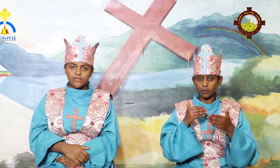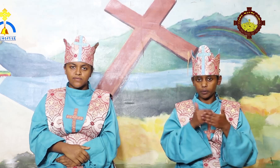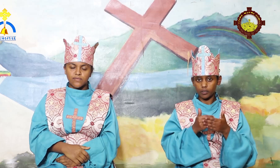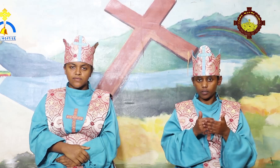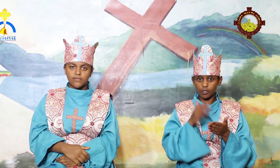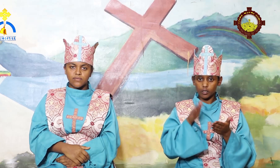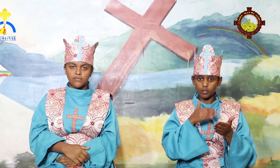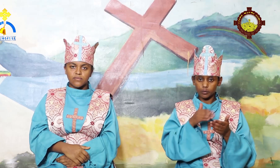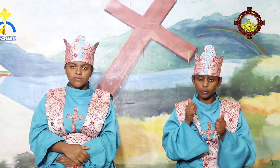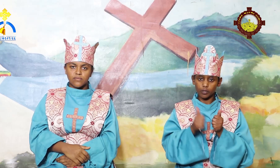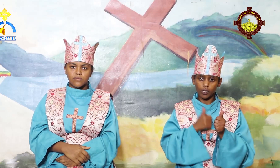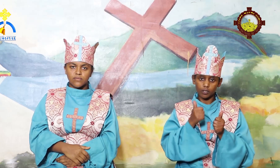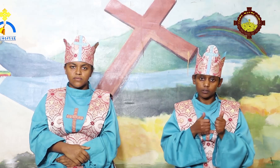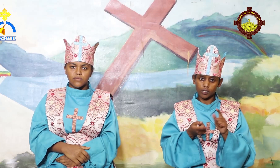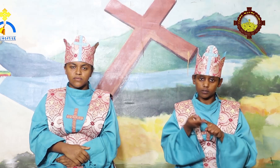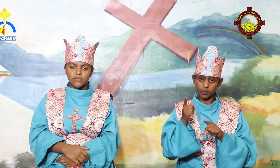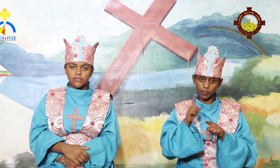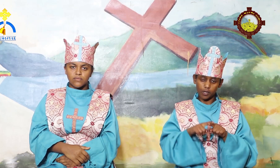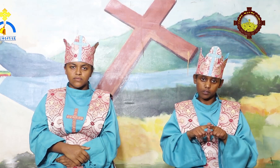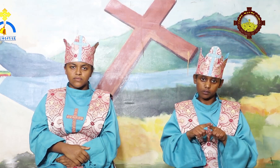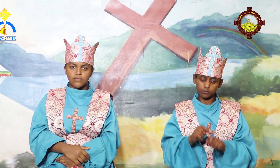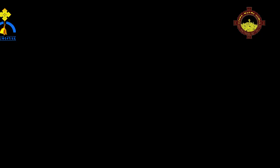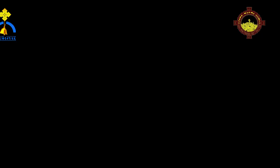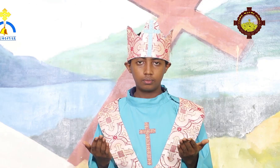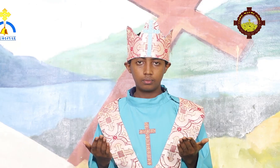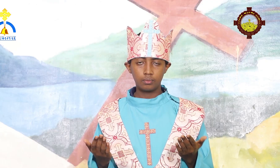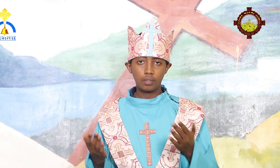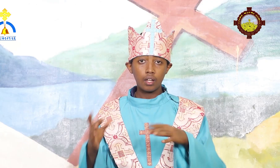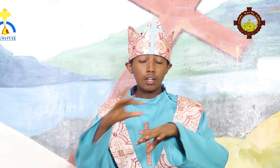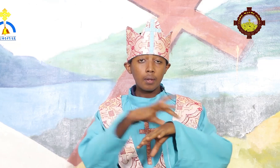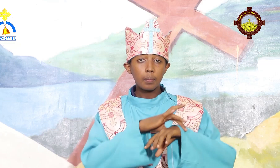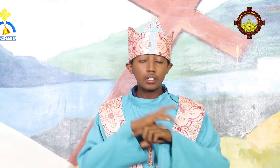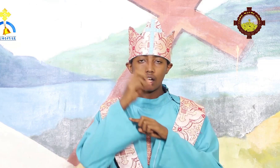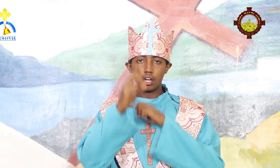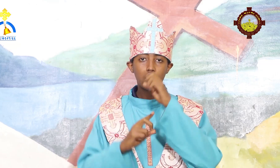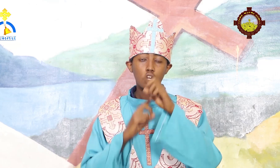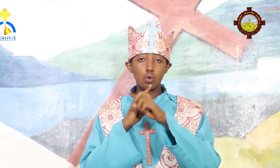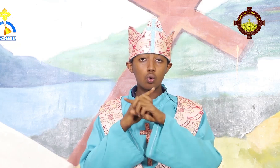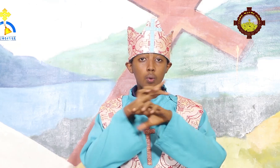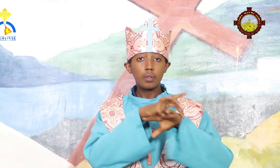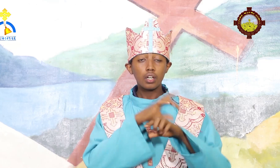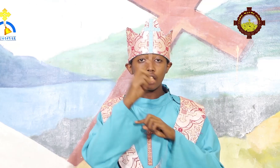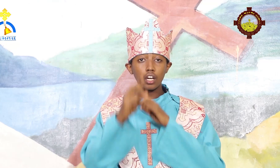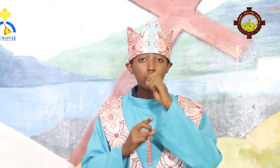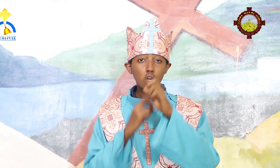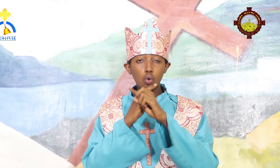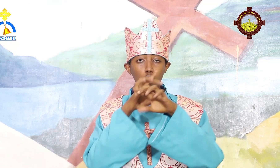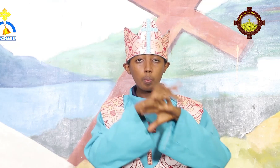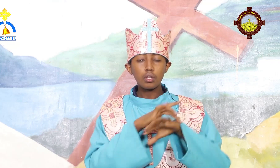ግጥም ይቀርብልናል። ግጥሙን ተከታትለን እንመለስ። ምድረ ቀራንዮ ምድረ ቀራንዮ